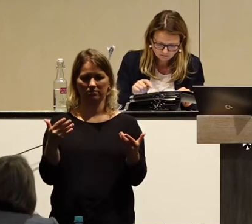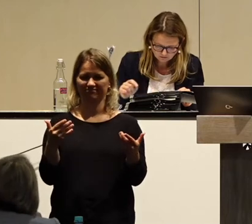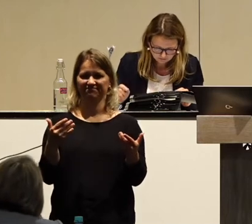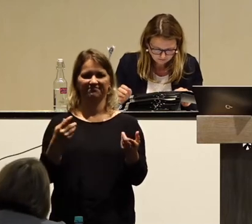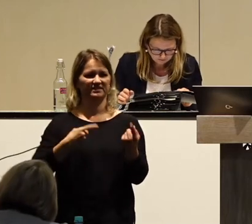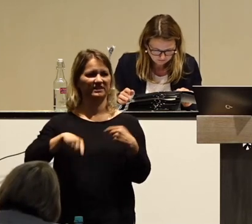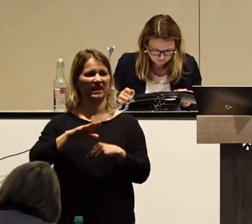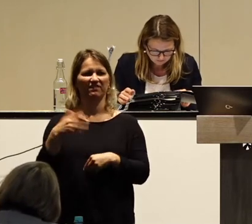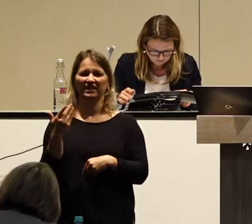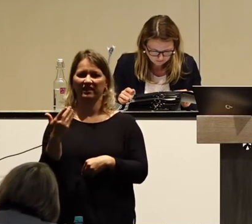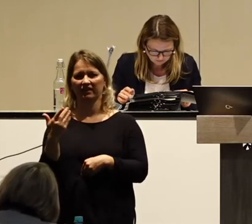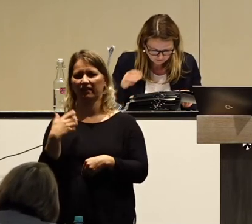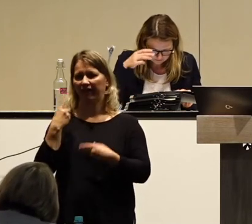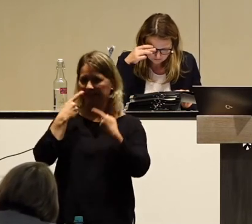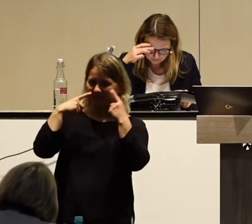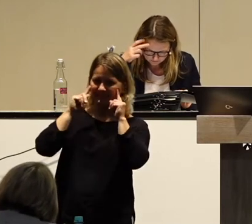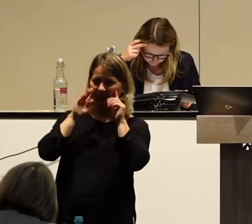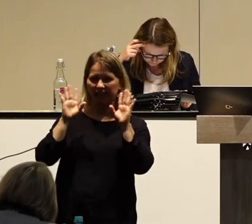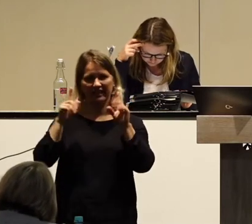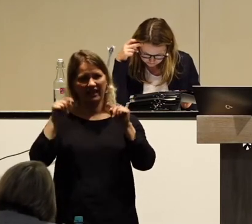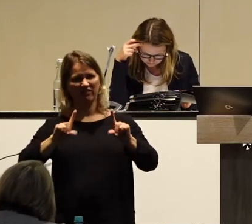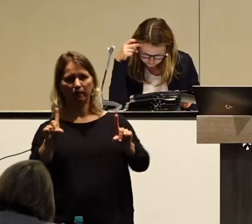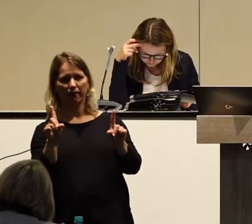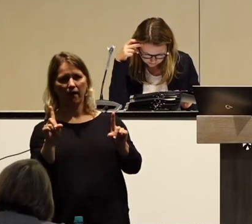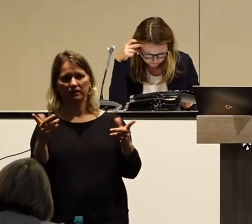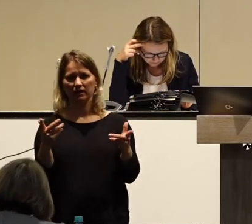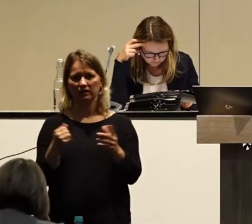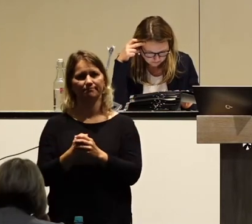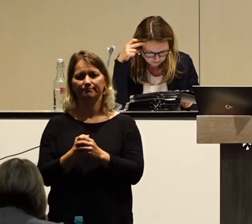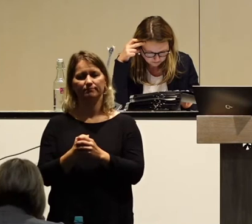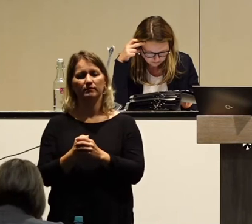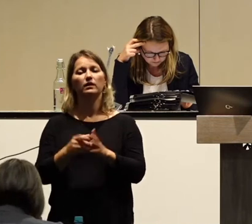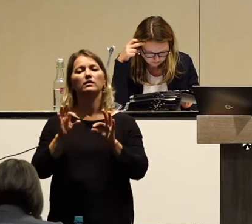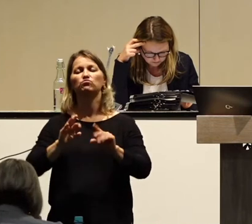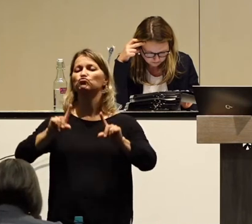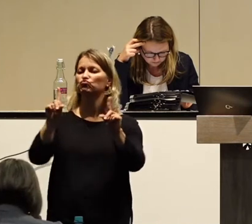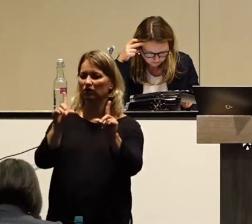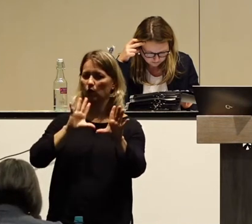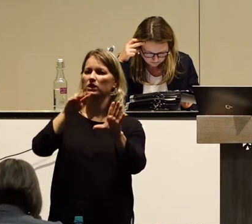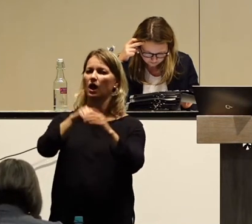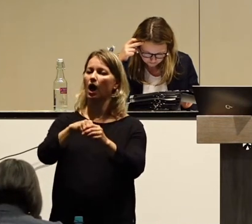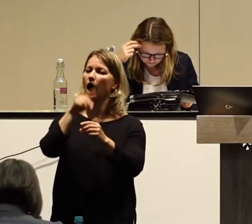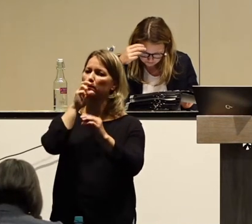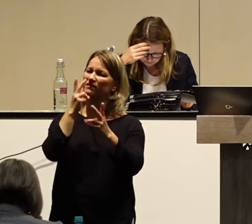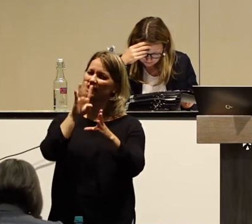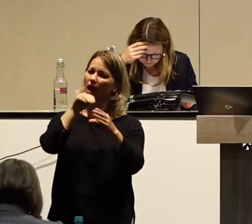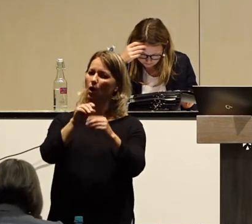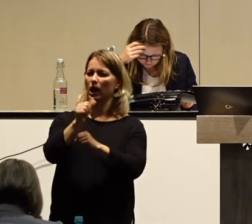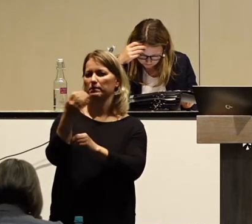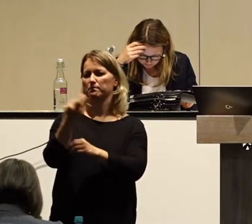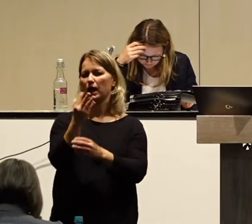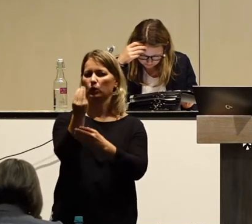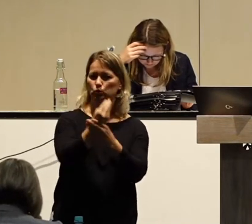wie Disneyland, irgendein Eventort. Natürlich gehört auch Event dazu, noch viel mehr gehört Kunst und Kultur zum Leben